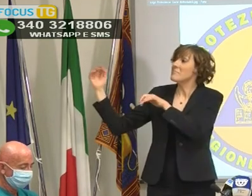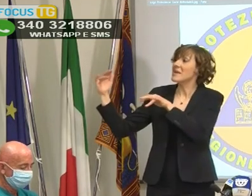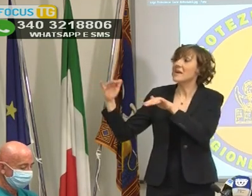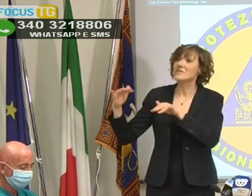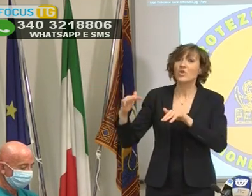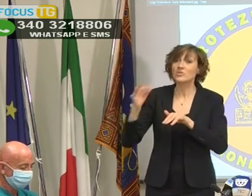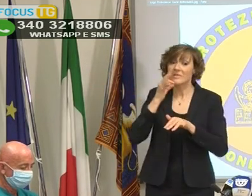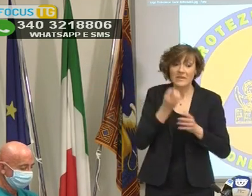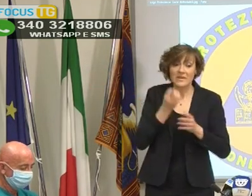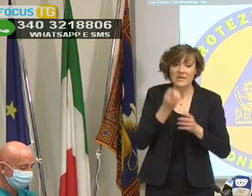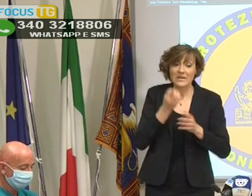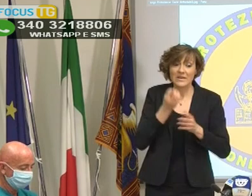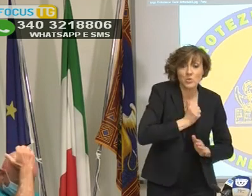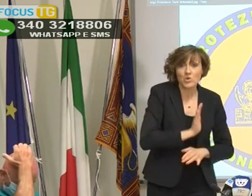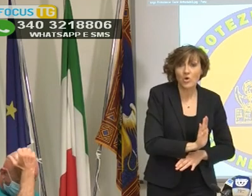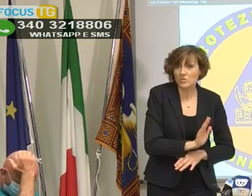non autoctono,